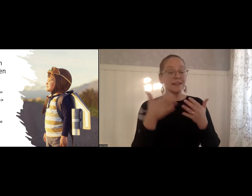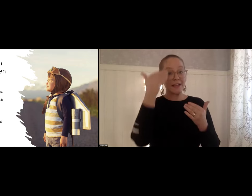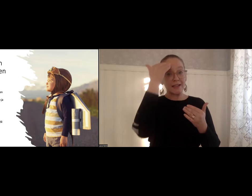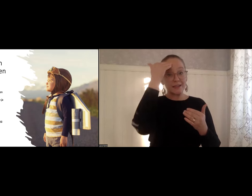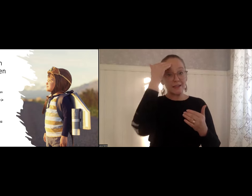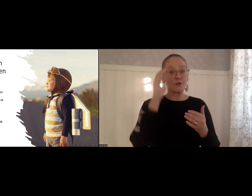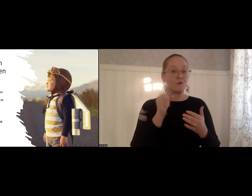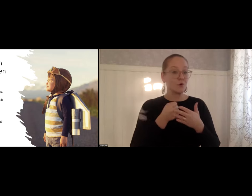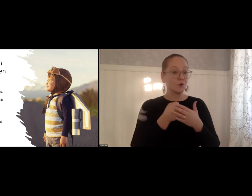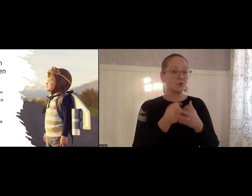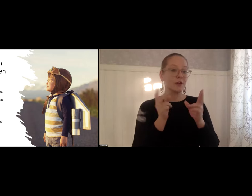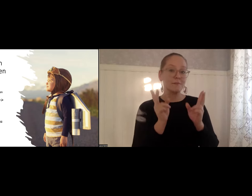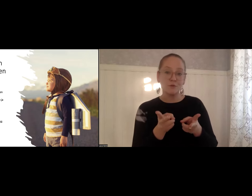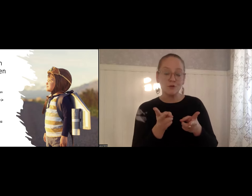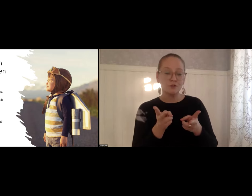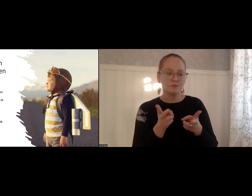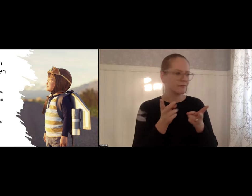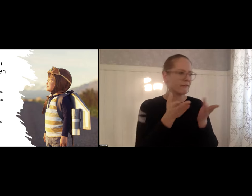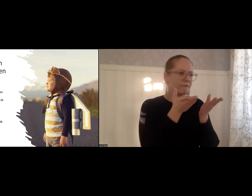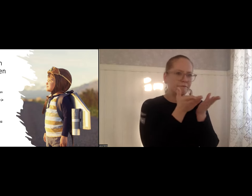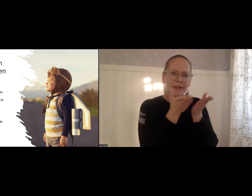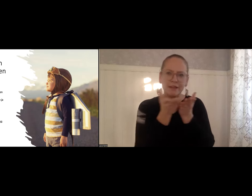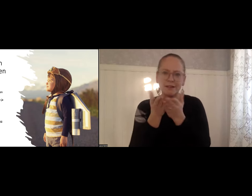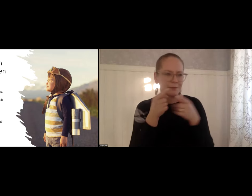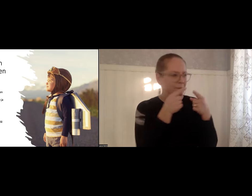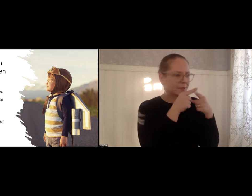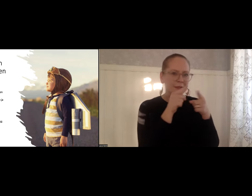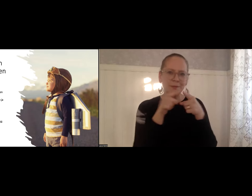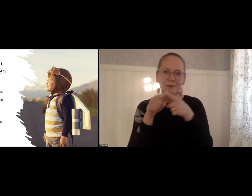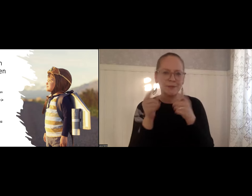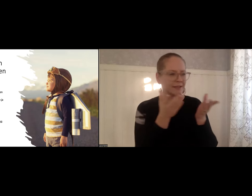kielitaitoa. Tämä lapsen kielitietoisuutta,